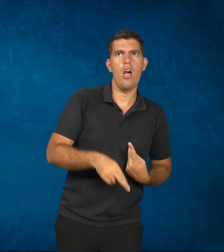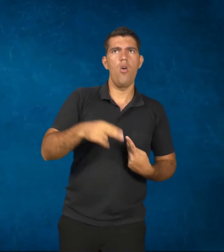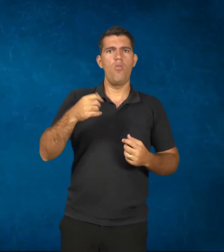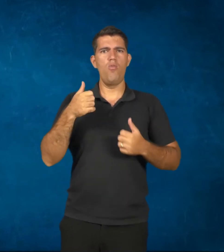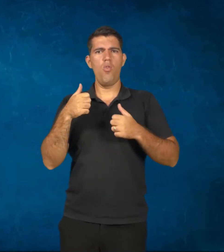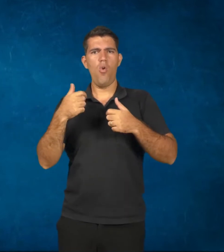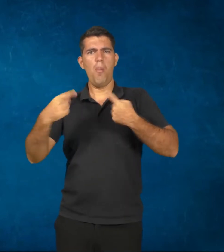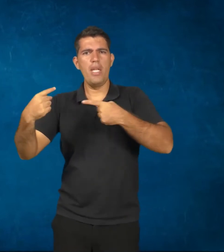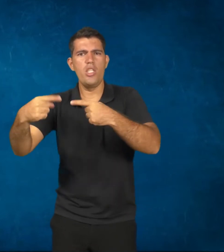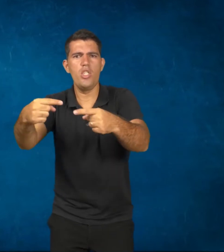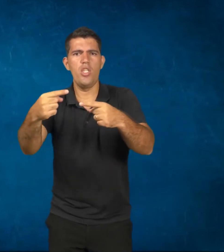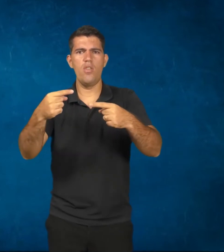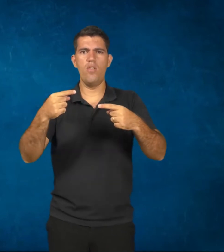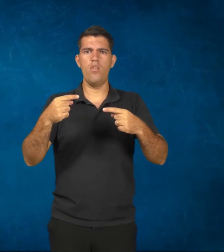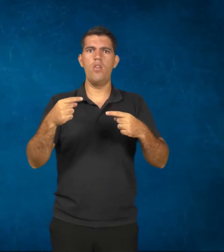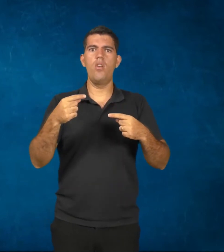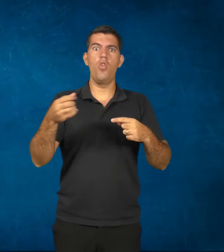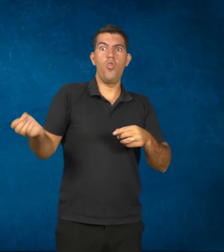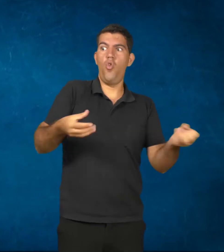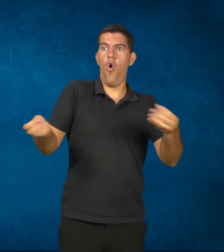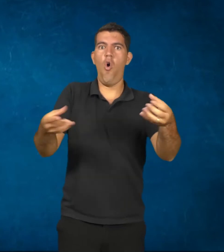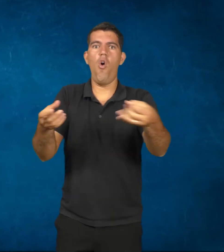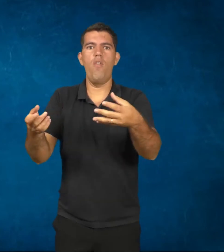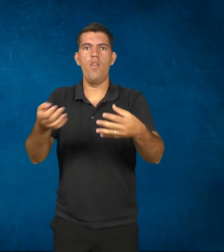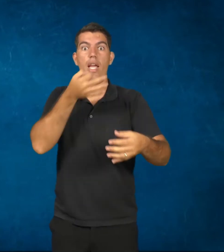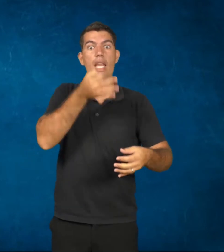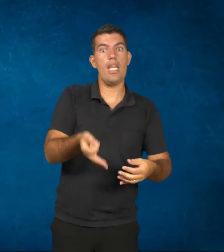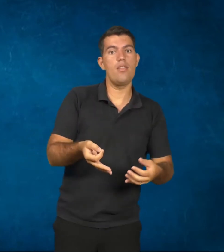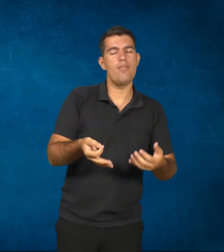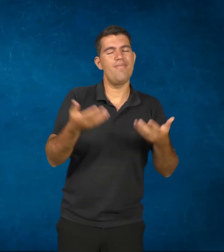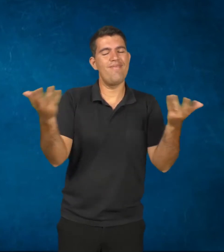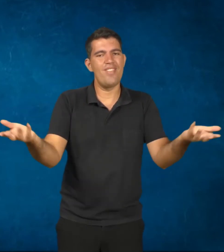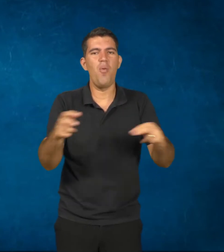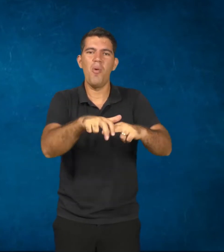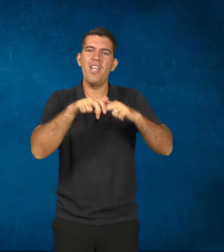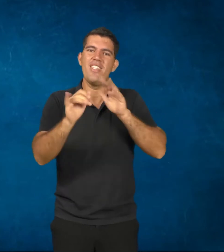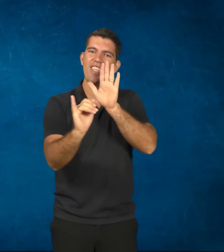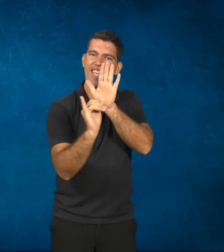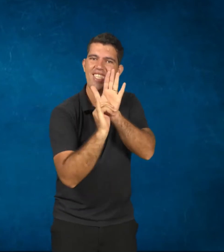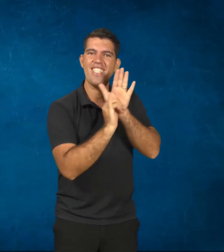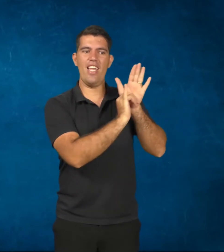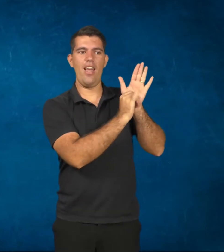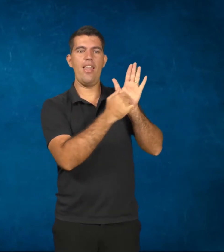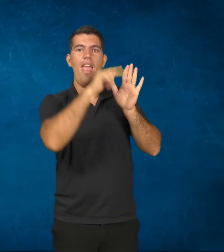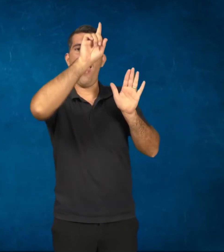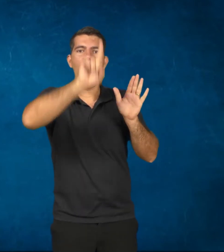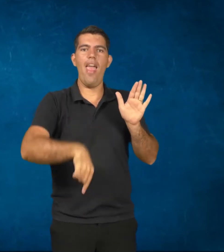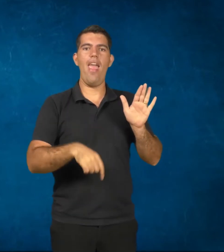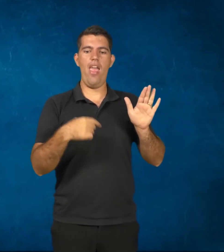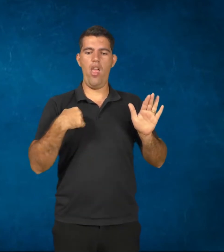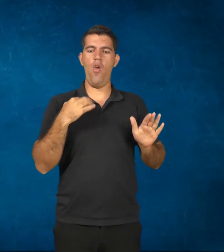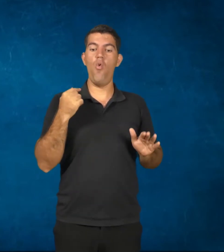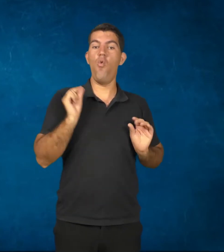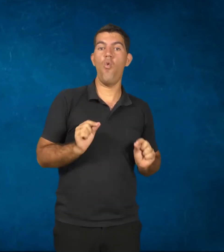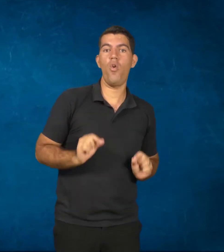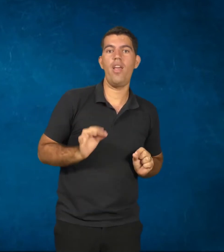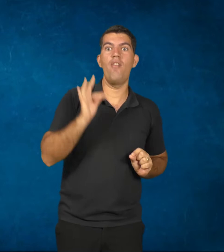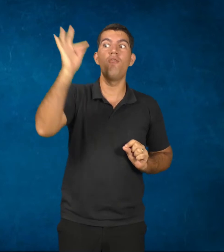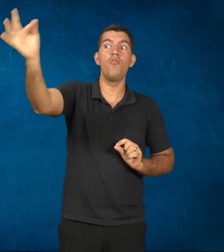idealizador, crítico? Por isso, a questão de identidade envolve o que somos e o que nos tornamos. E a